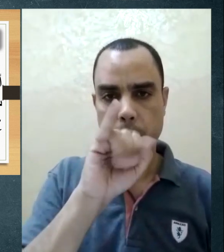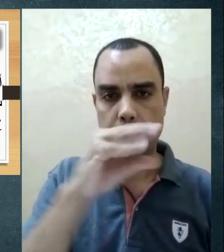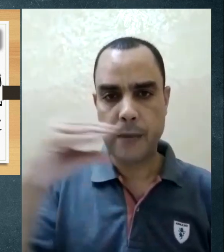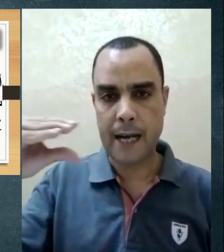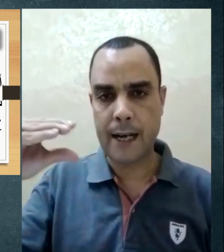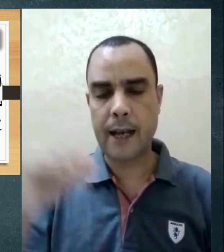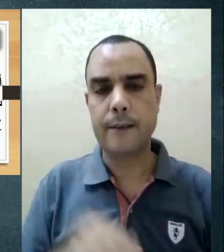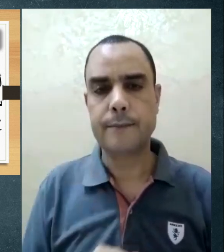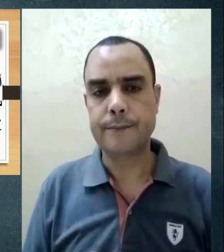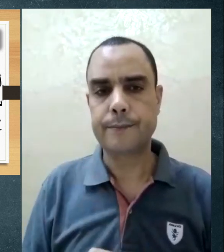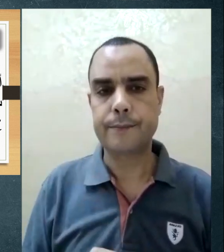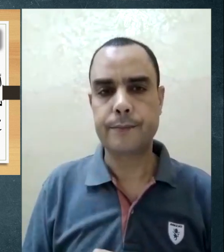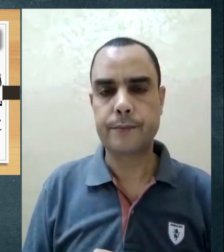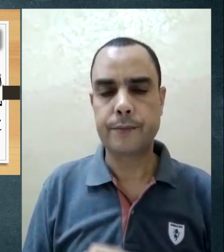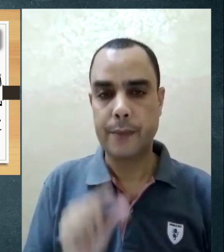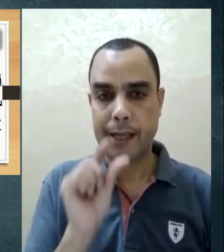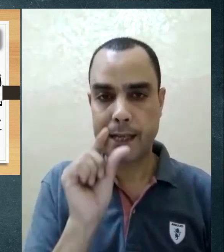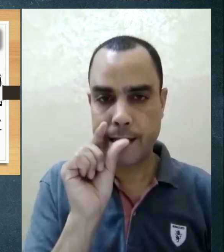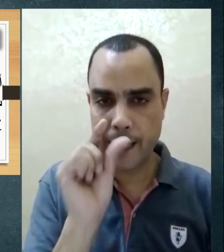معنى